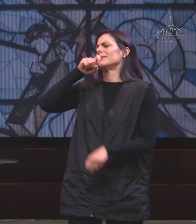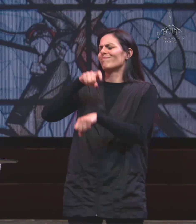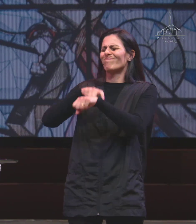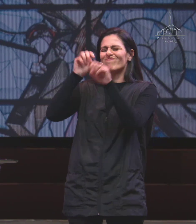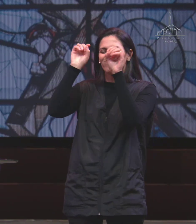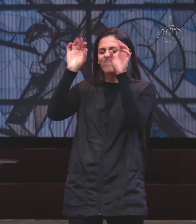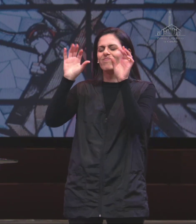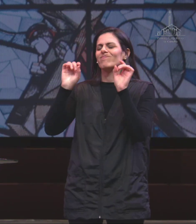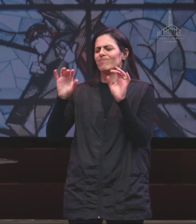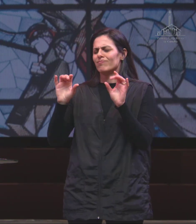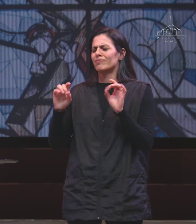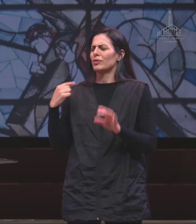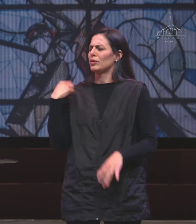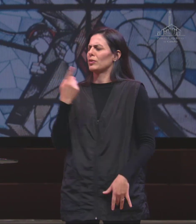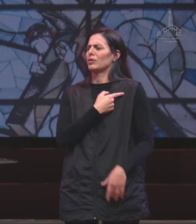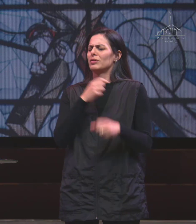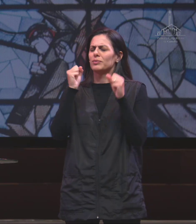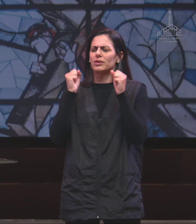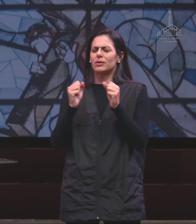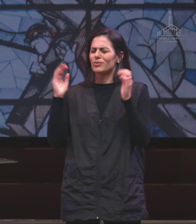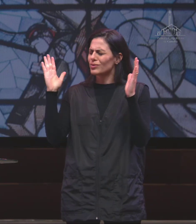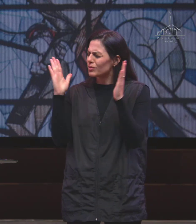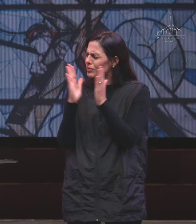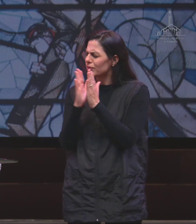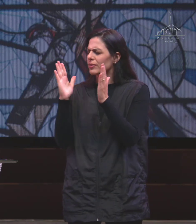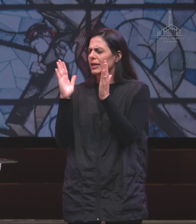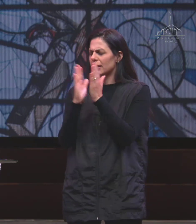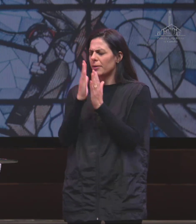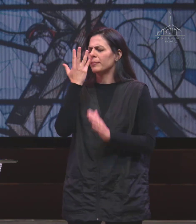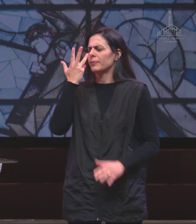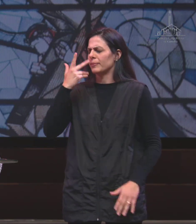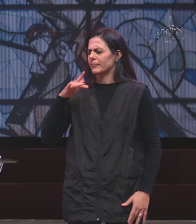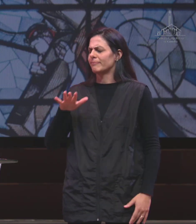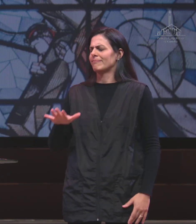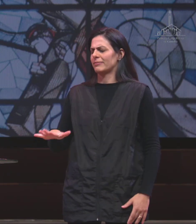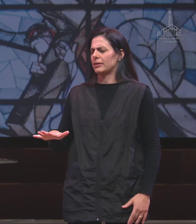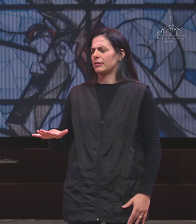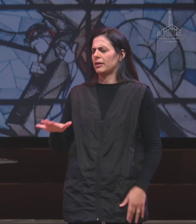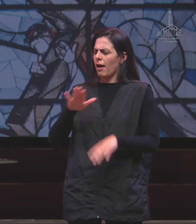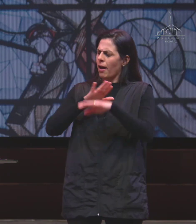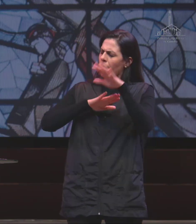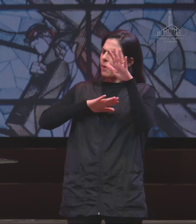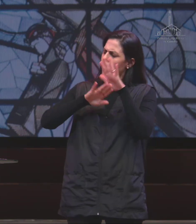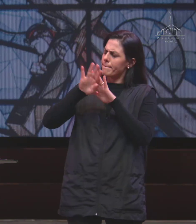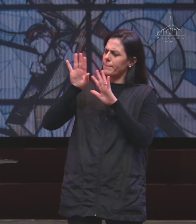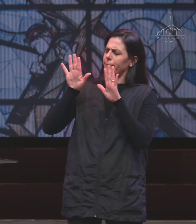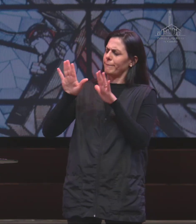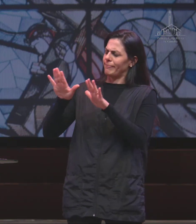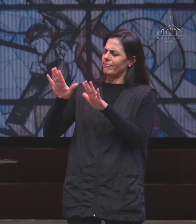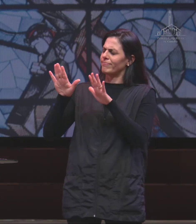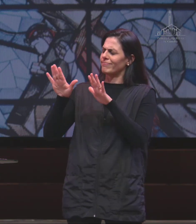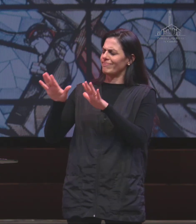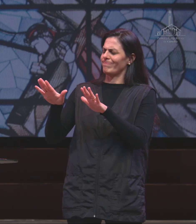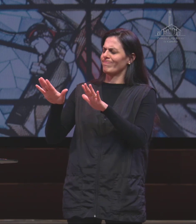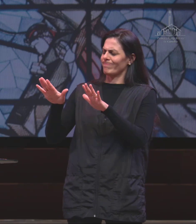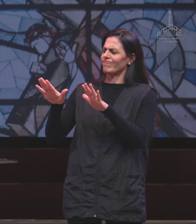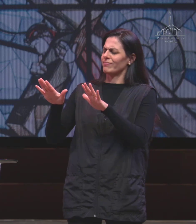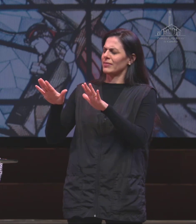nós podemos orar, interceder pelas crianças. E estendemos as nossas mãos sobre a vida delas,